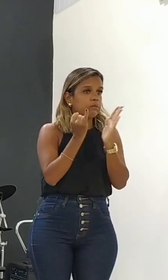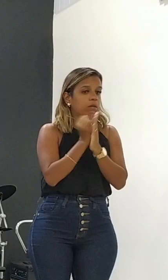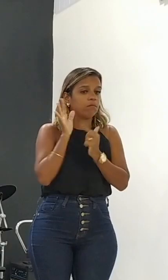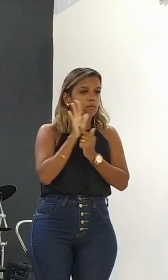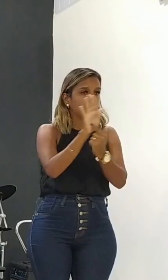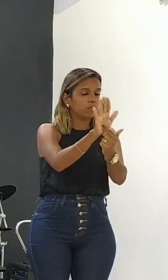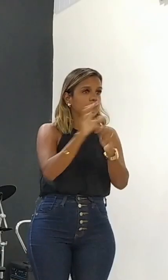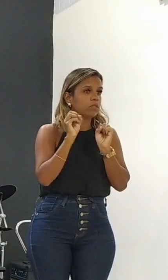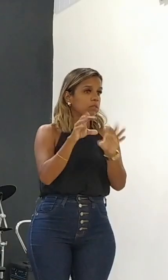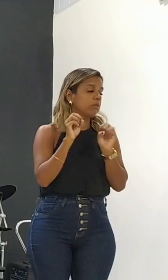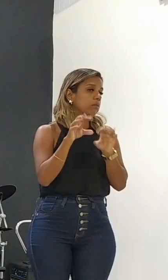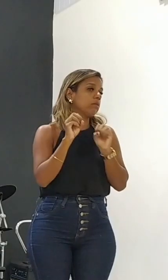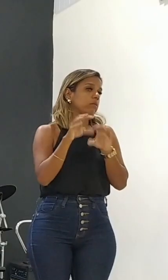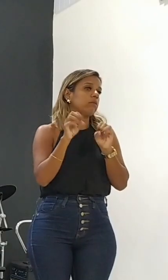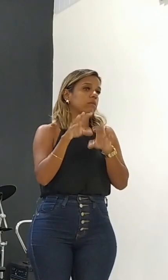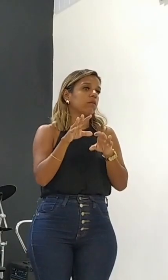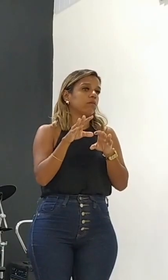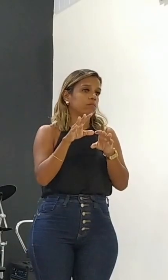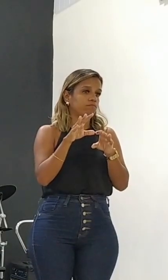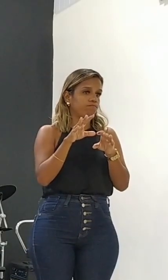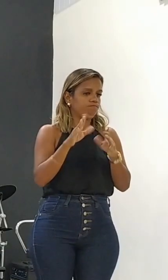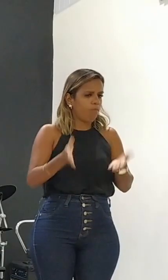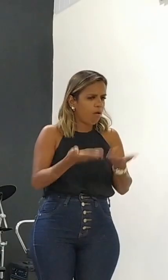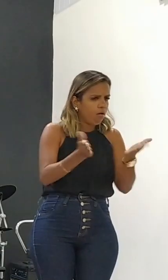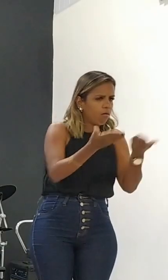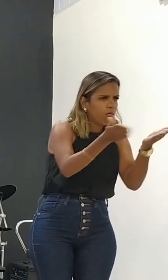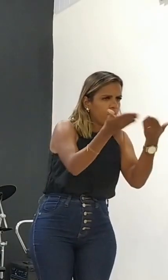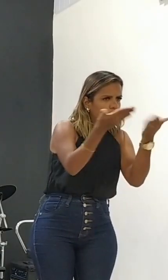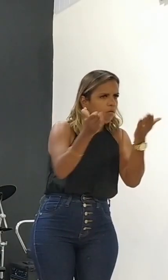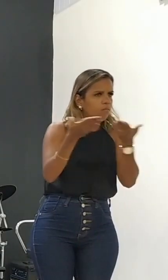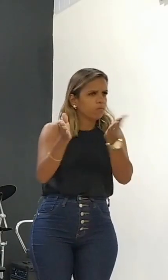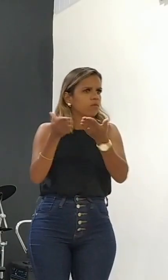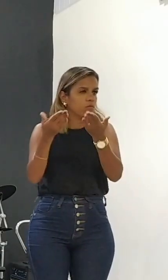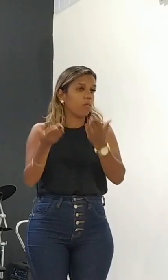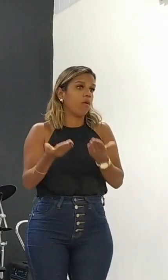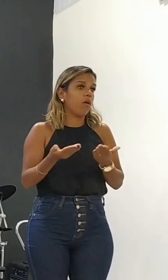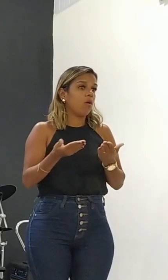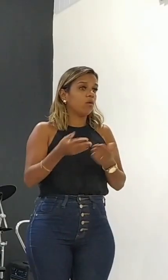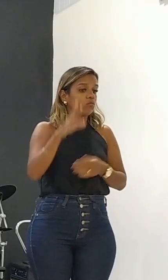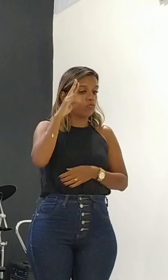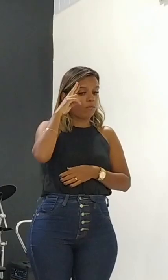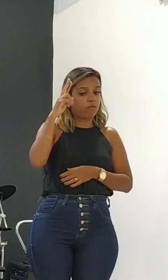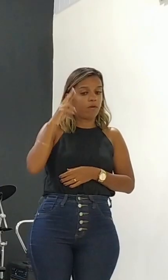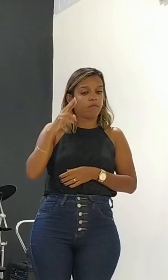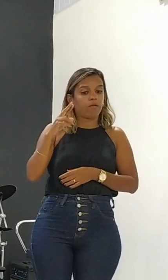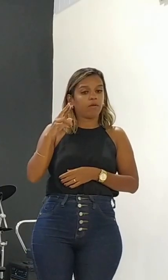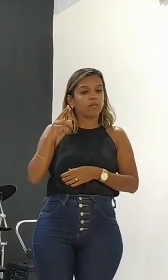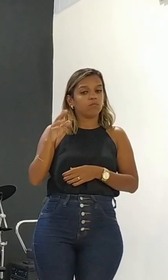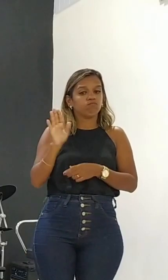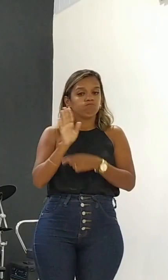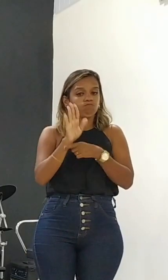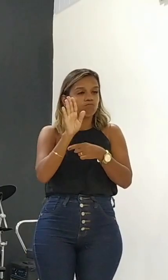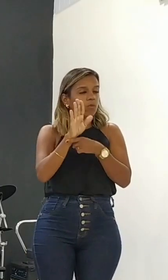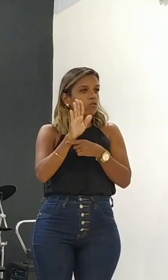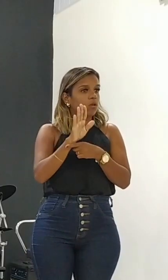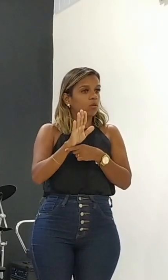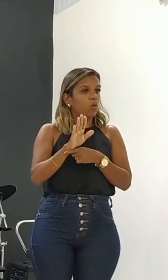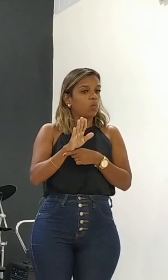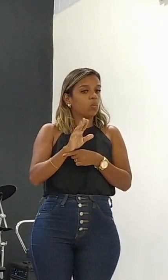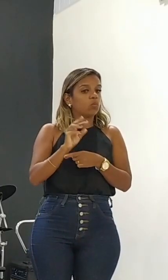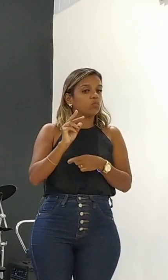intercedendo, ensinando, motivando. Veja que os chefes ficavam por trás enquanto os